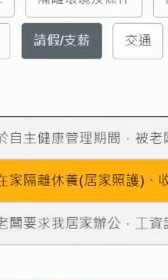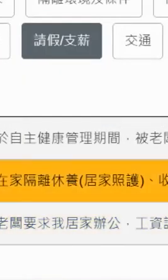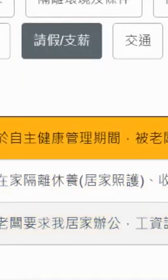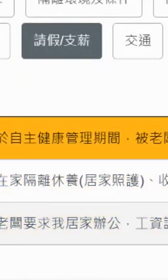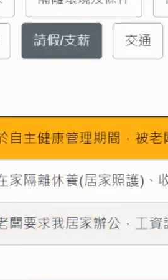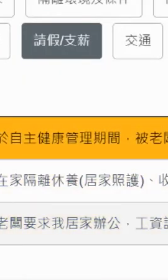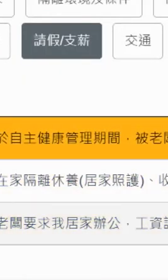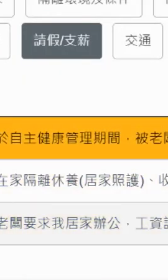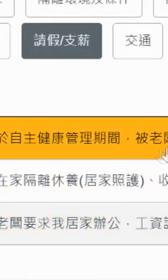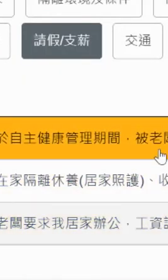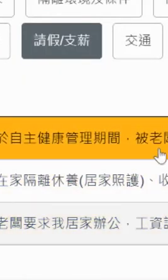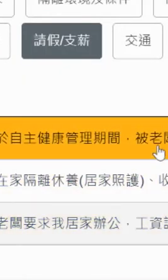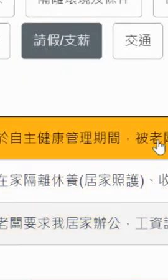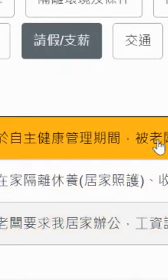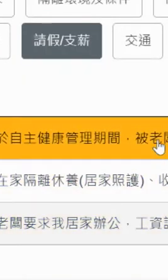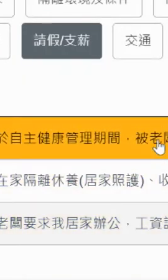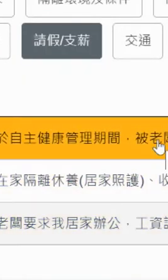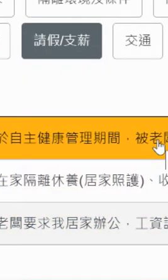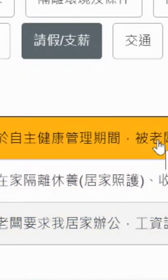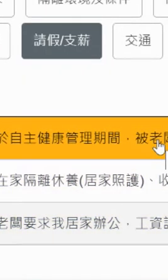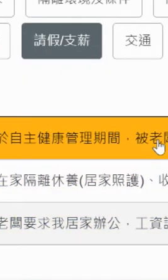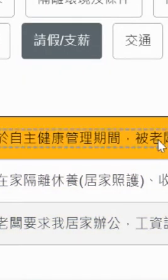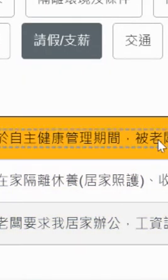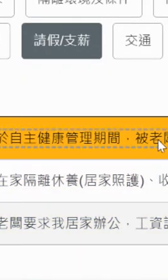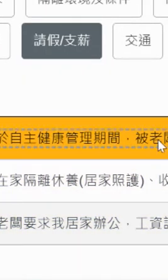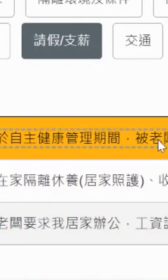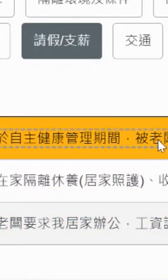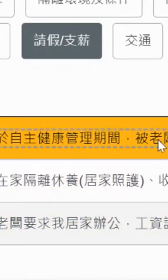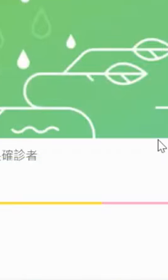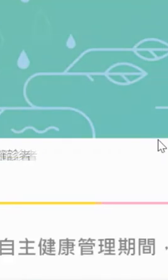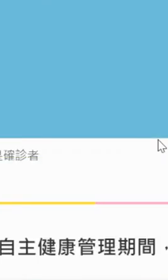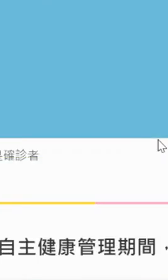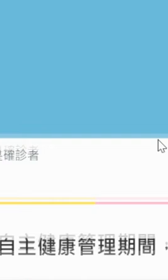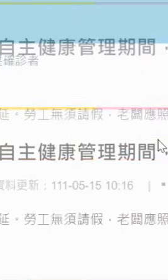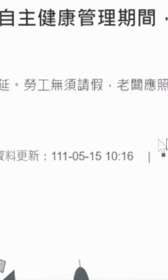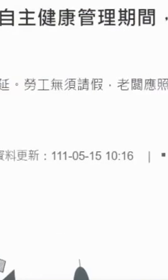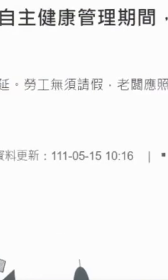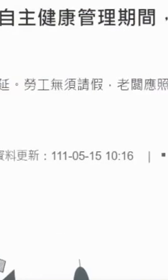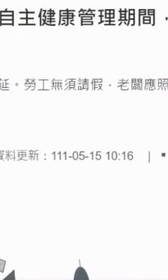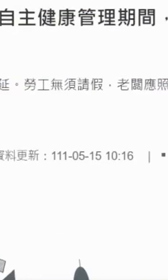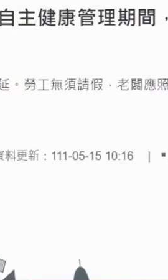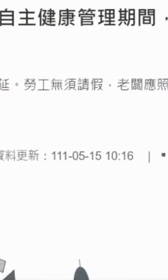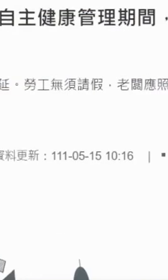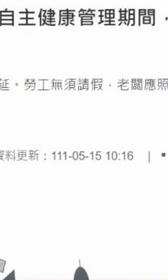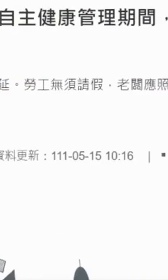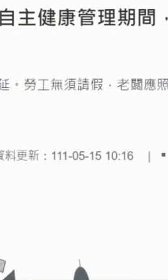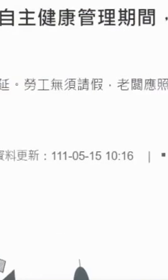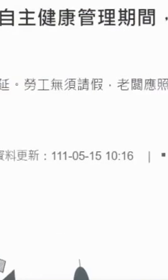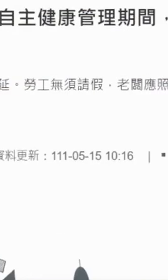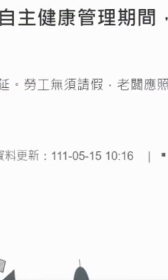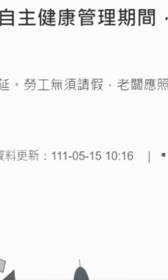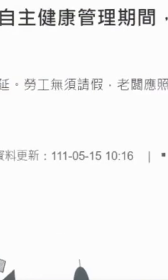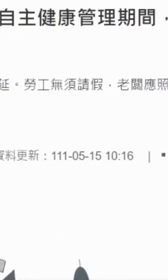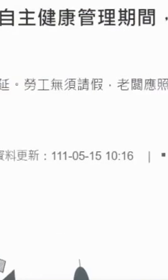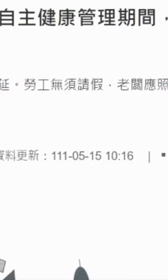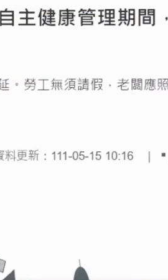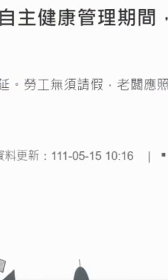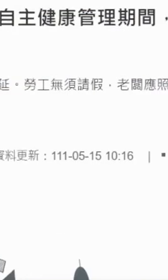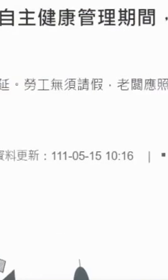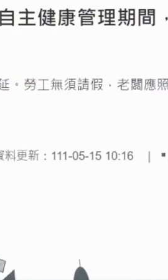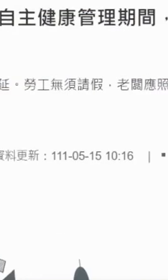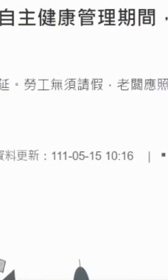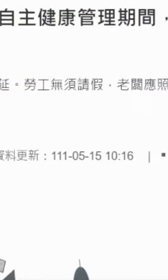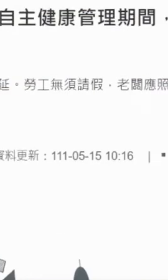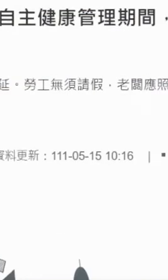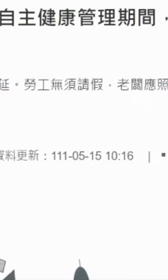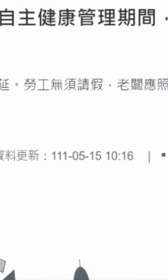护、医疗照护或急门诊或车来素，还有快筛，以及我们最有特色的是有一个防疫的文字客服，就可以线